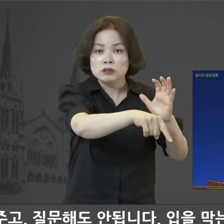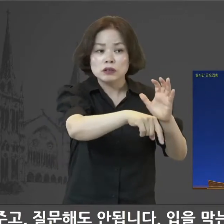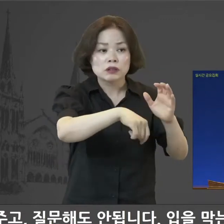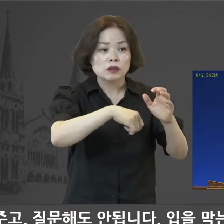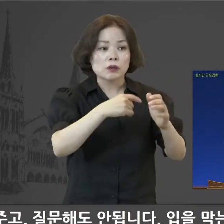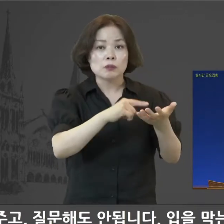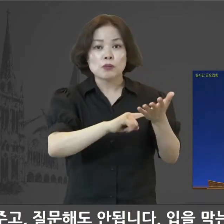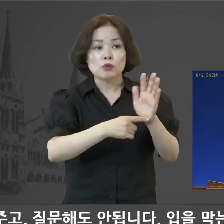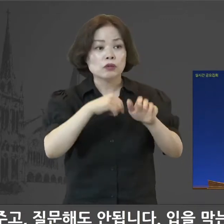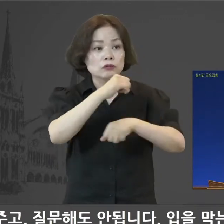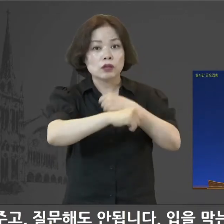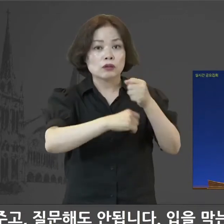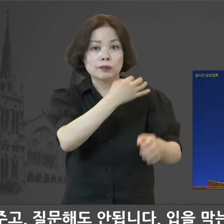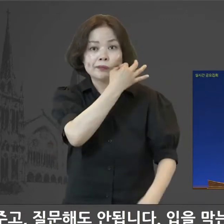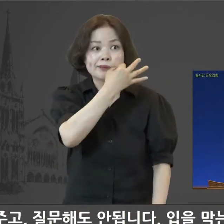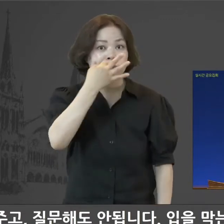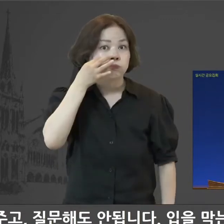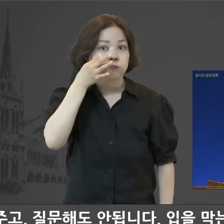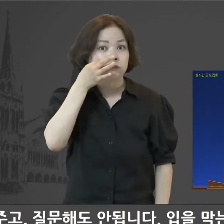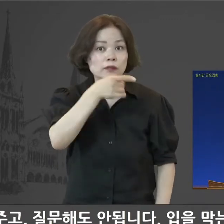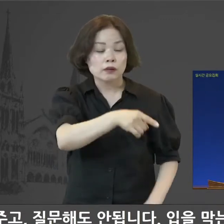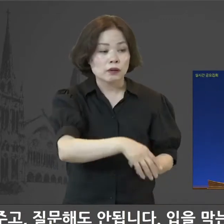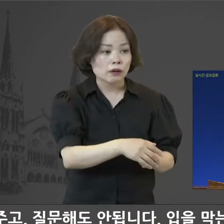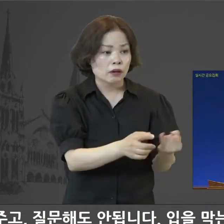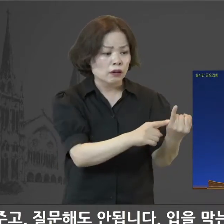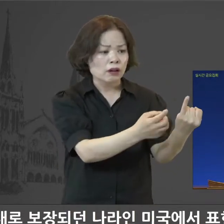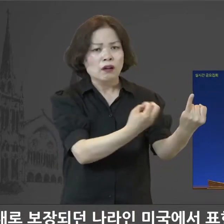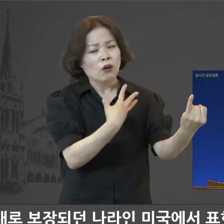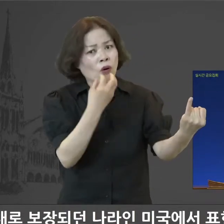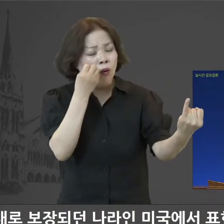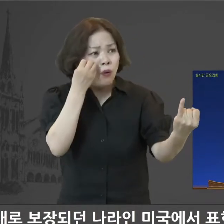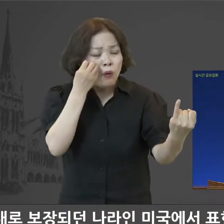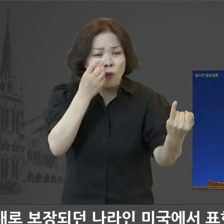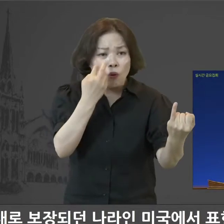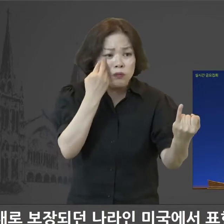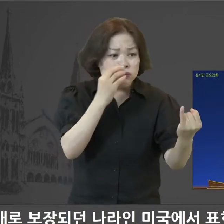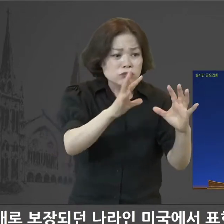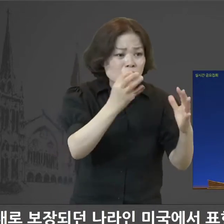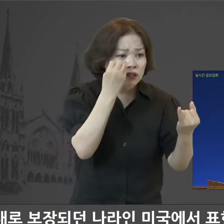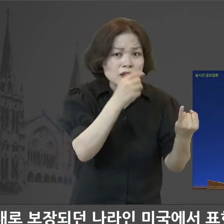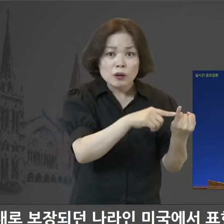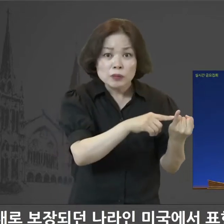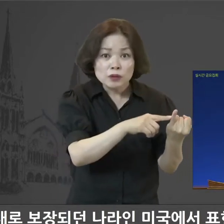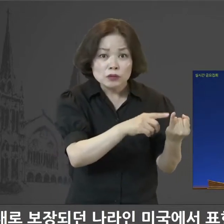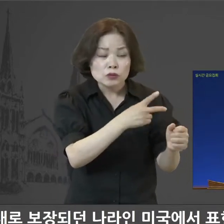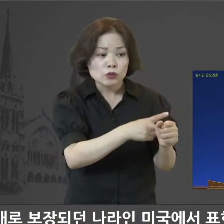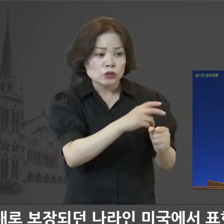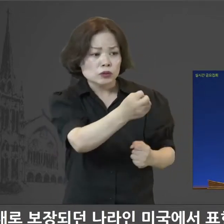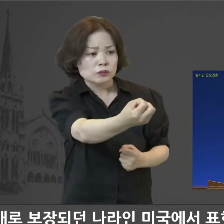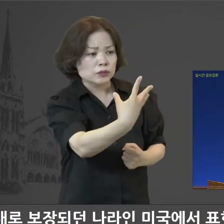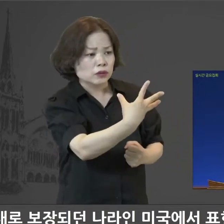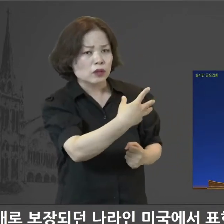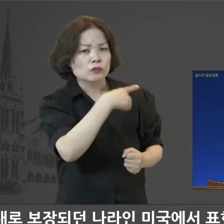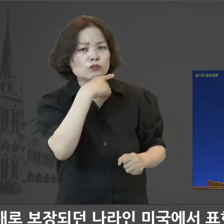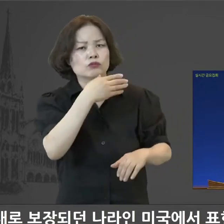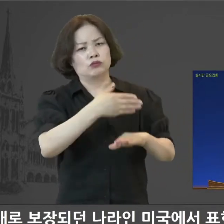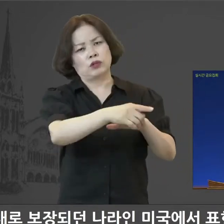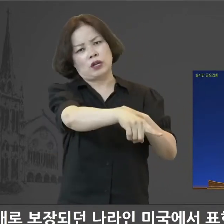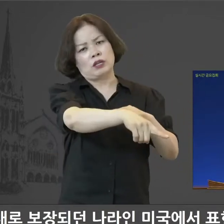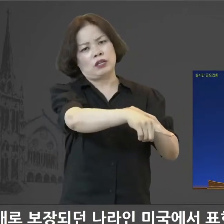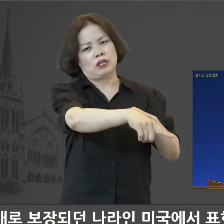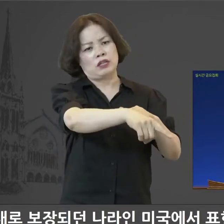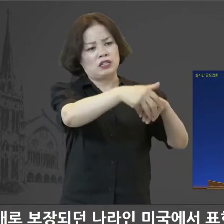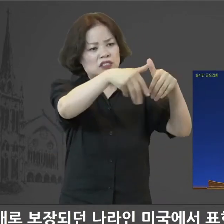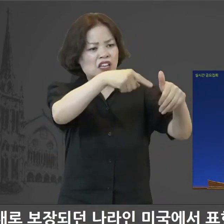거예요. 그래서 저분이 이거 좀 이상한 것 같아요 이렇게 얘기하면 이제 교수님이 그러면 북한 체제에 세뇌당해서 그렇다.